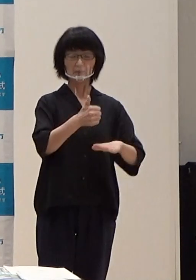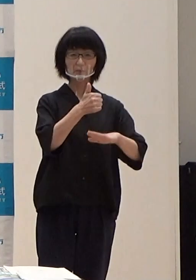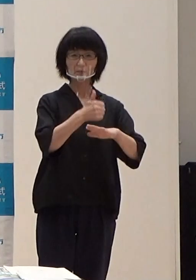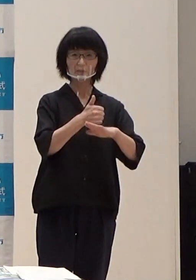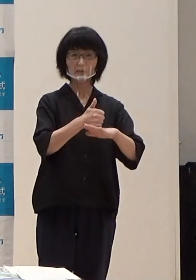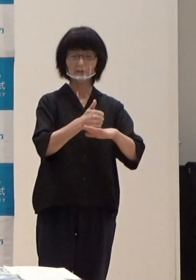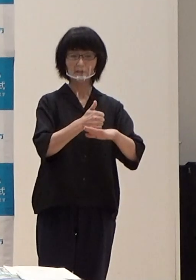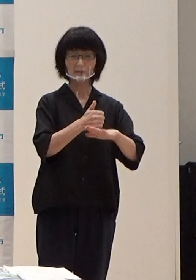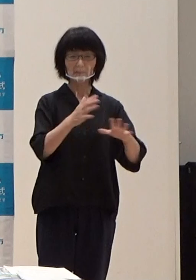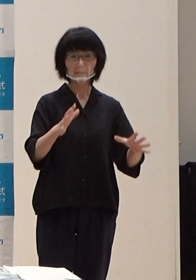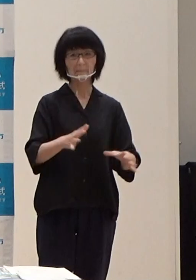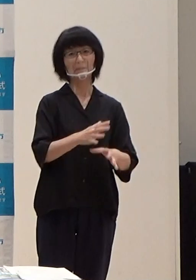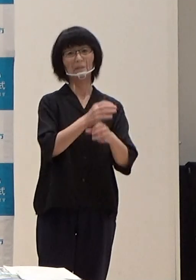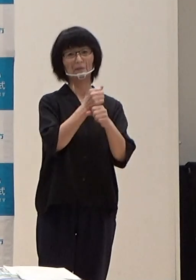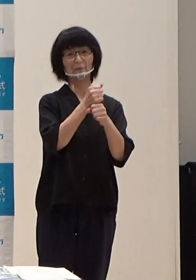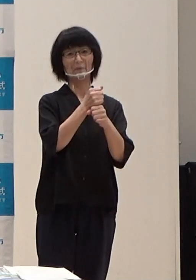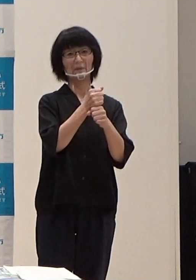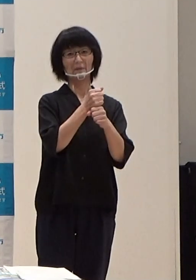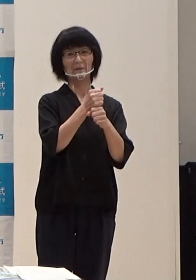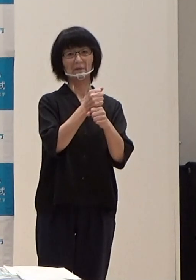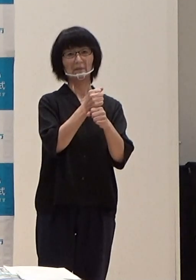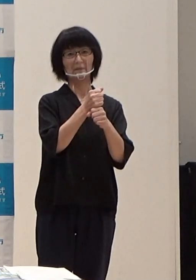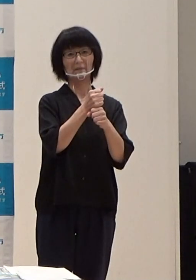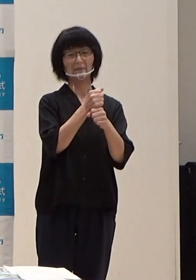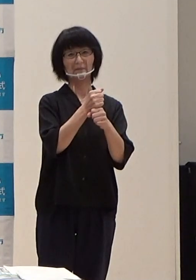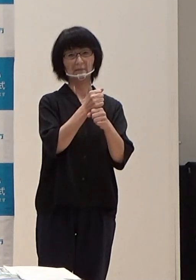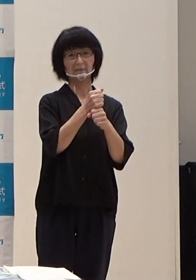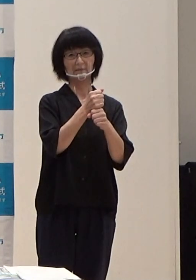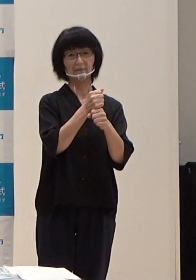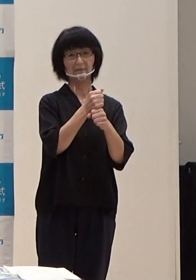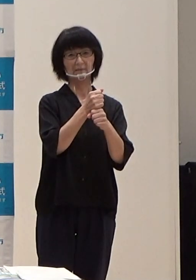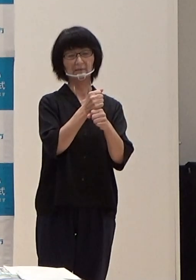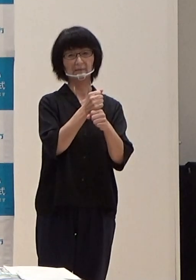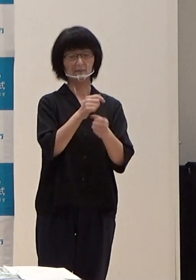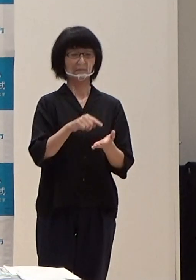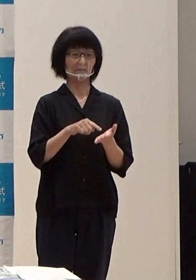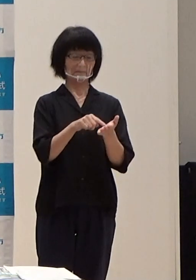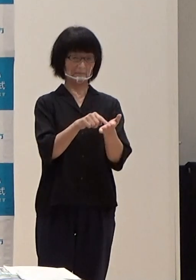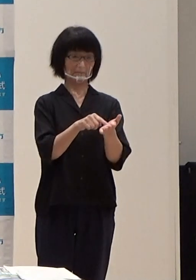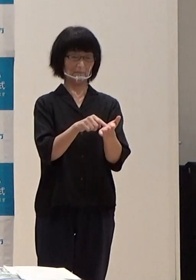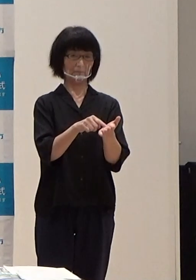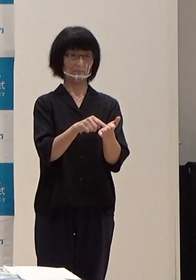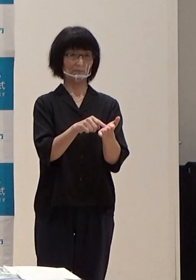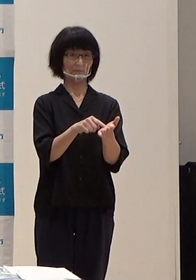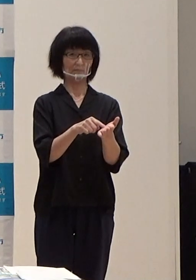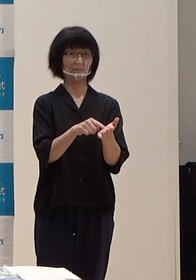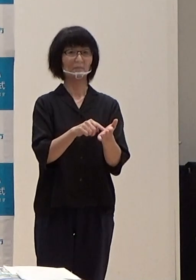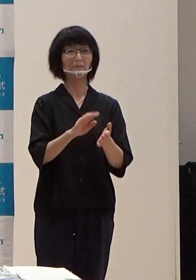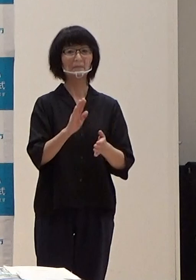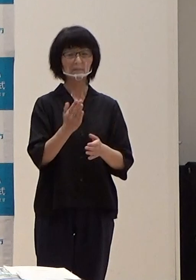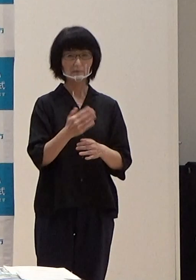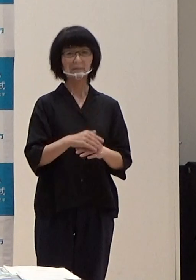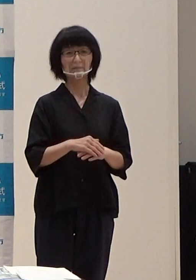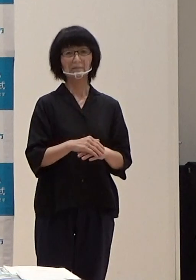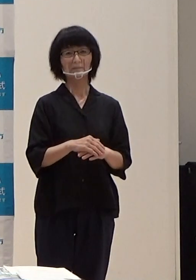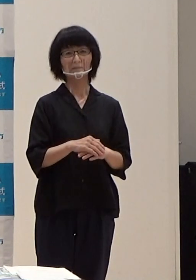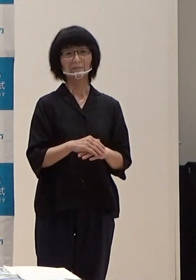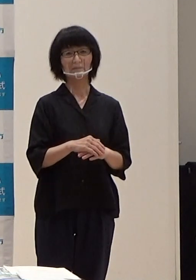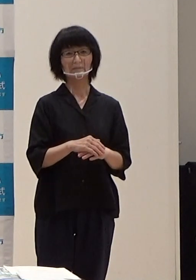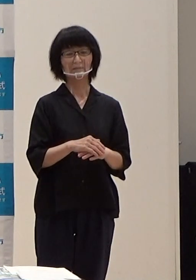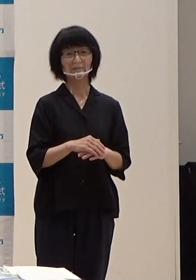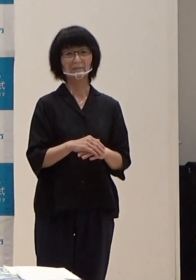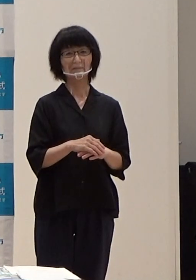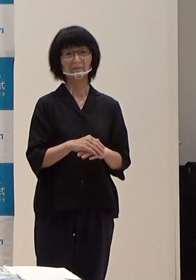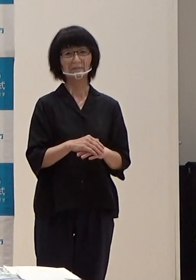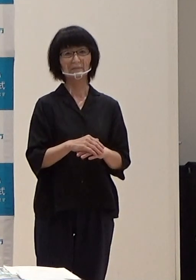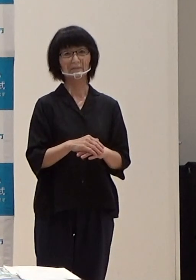て持参しようとしたらしいですよ。したら郵送かメールでないとダメだと断られたと言って結